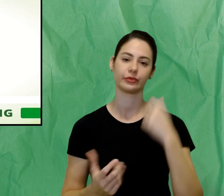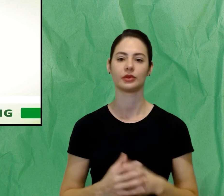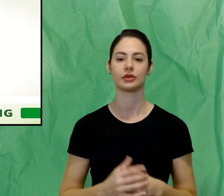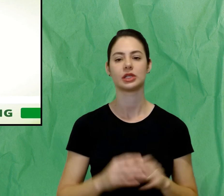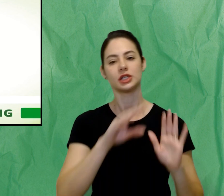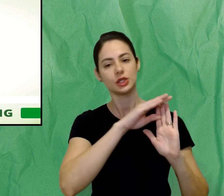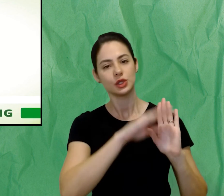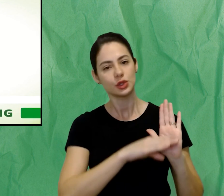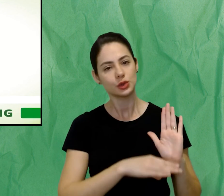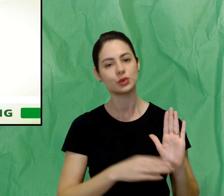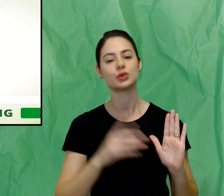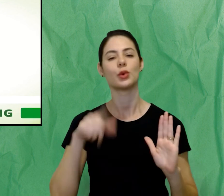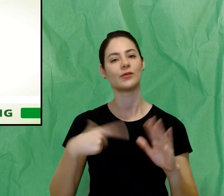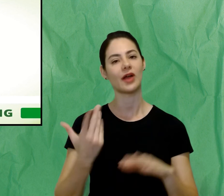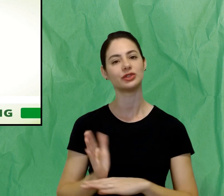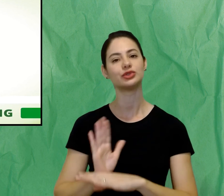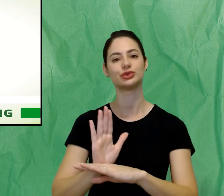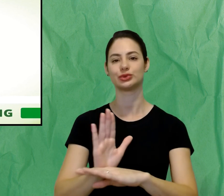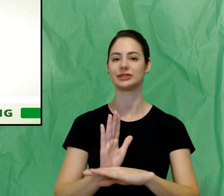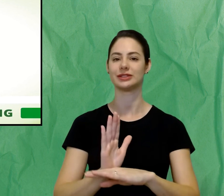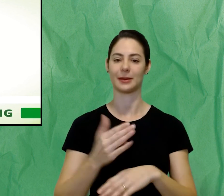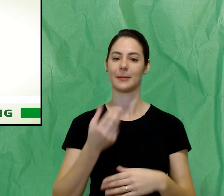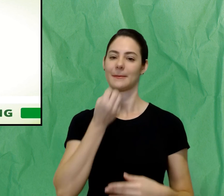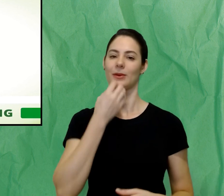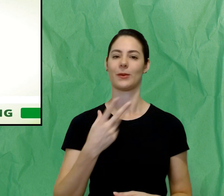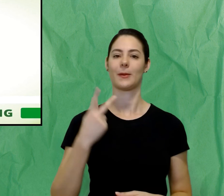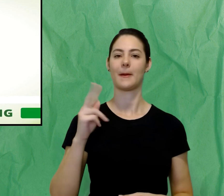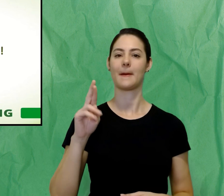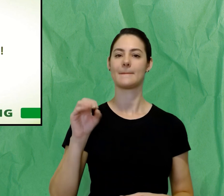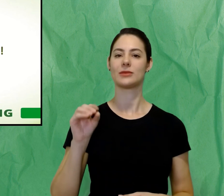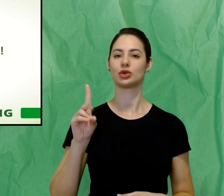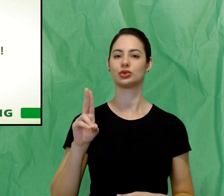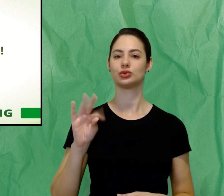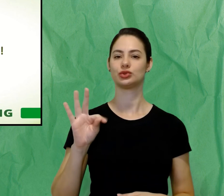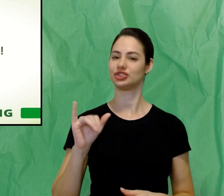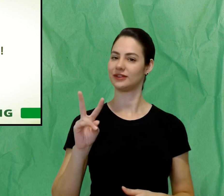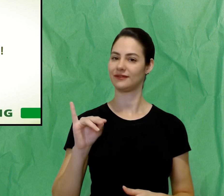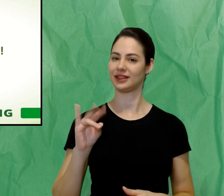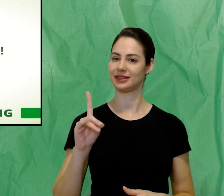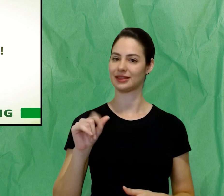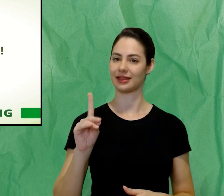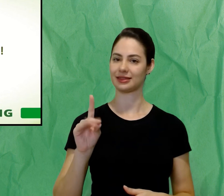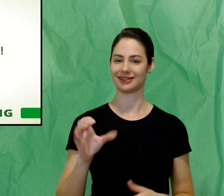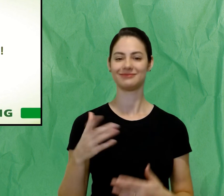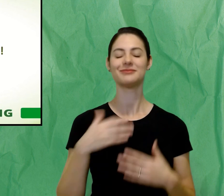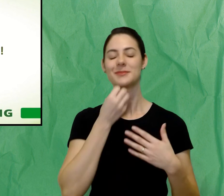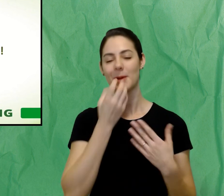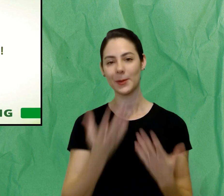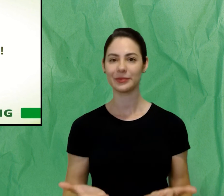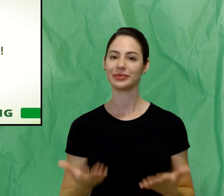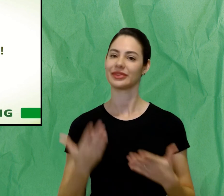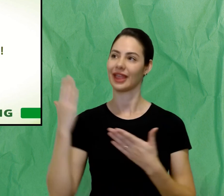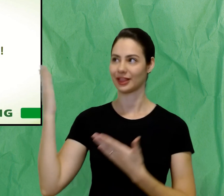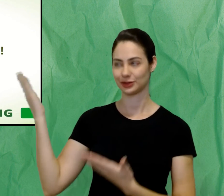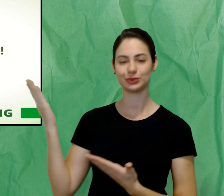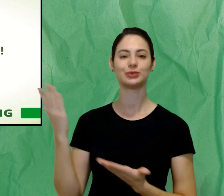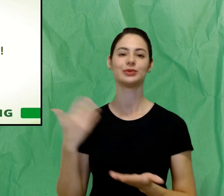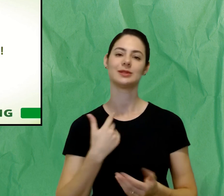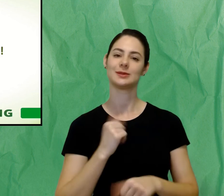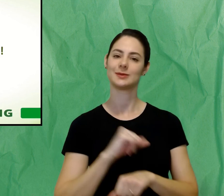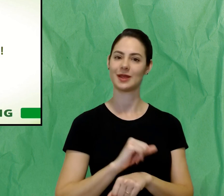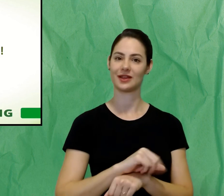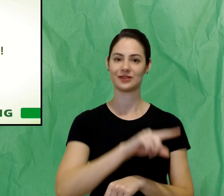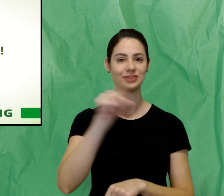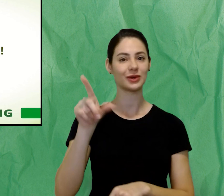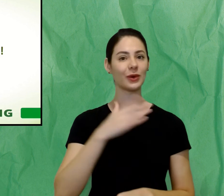também. Tudo isso vai ajudar na nossa produtividade. Bom, gente, é isso. Eu espero